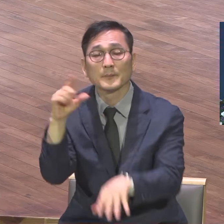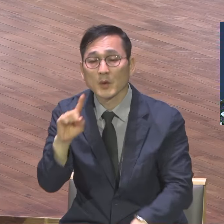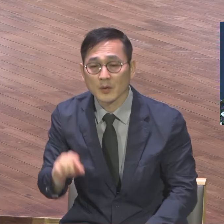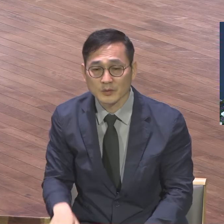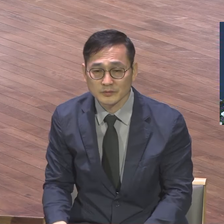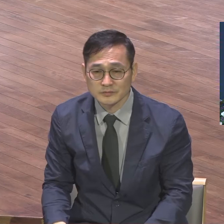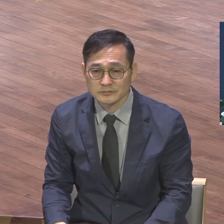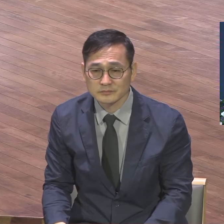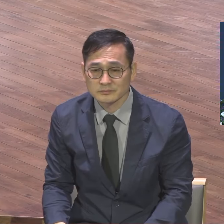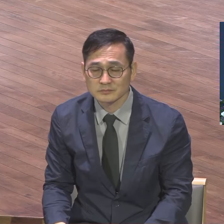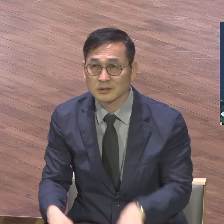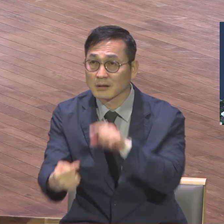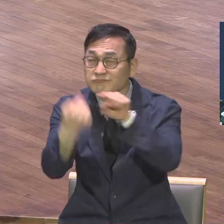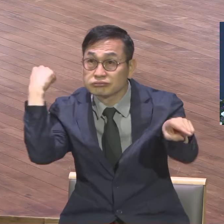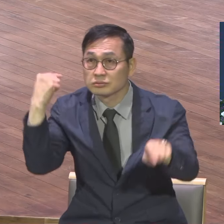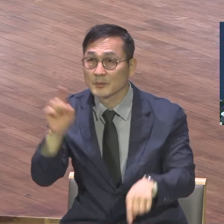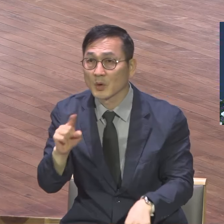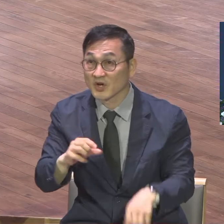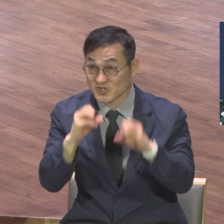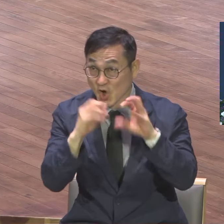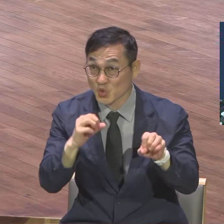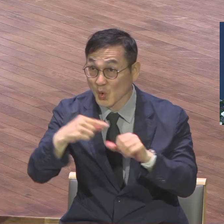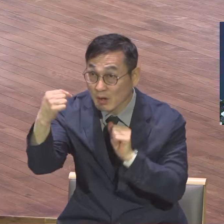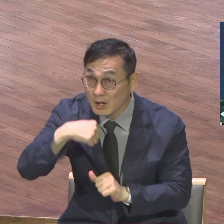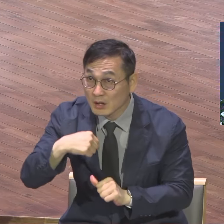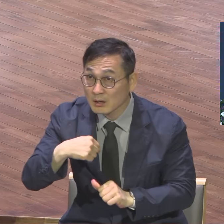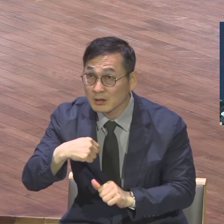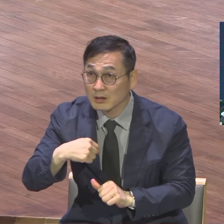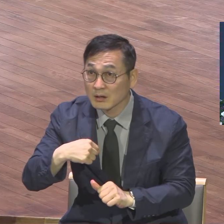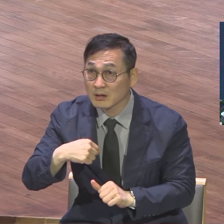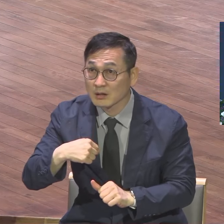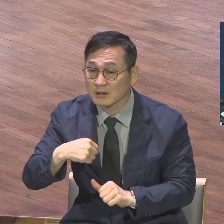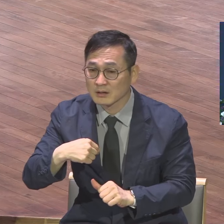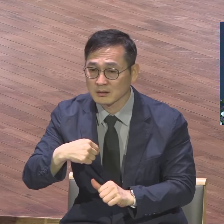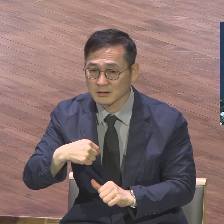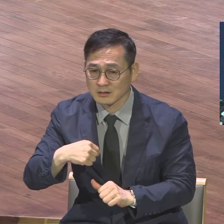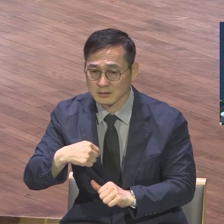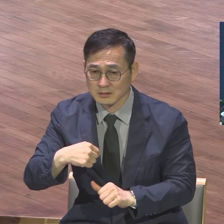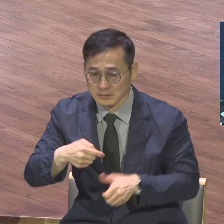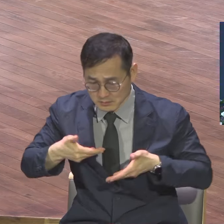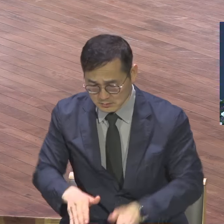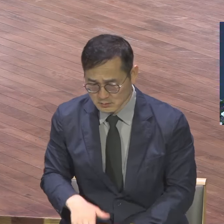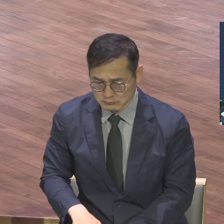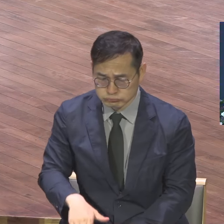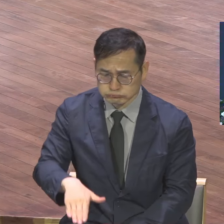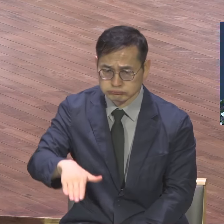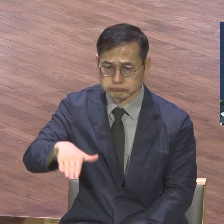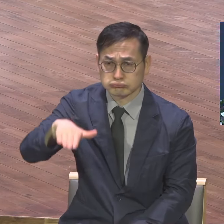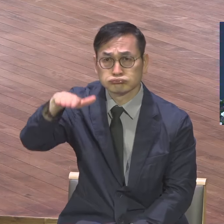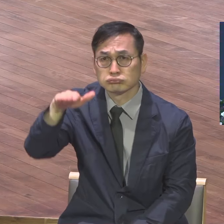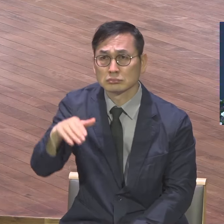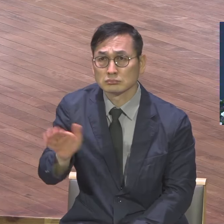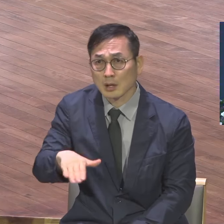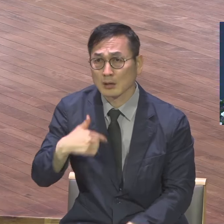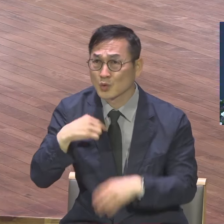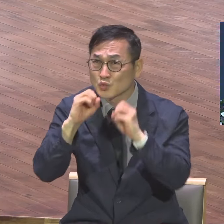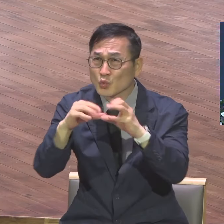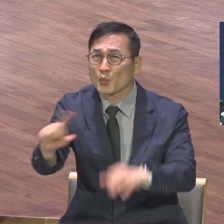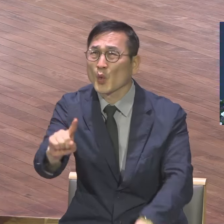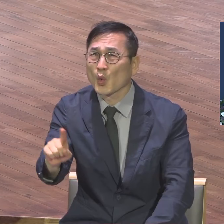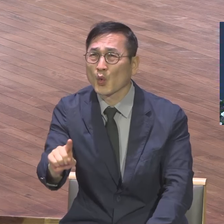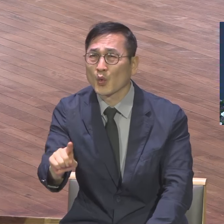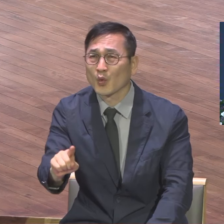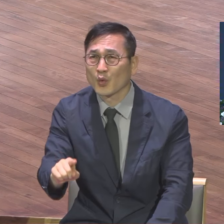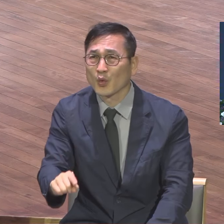나와는 전혀 상관없는 전도하라. 아니 모태로 신앙생활 잘한 사람이 무슨 전도합니까? 전도는